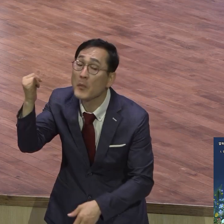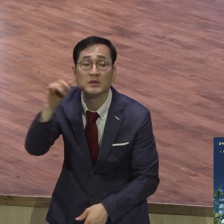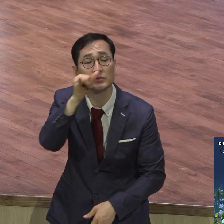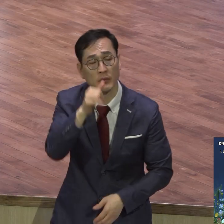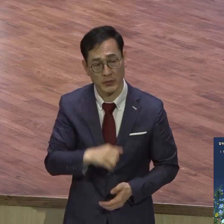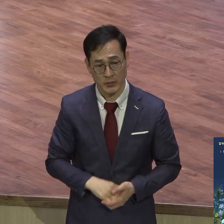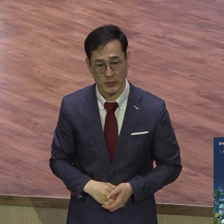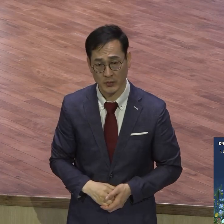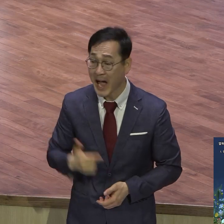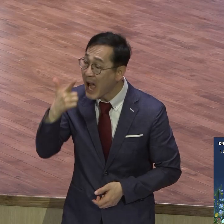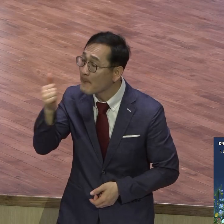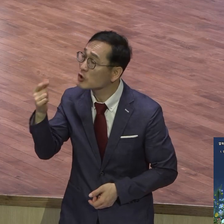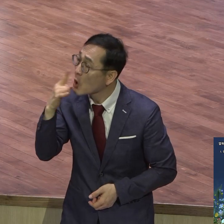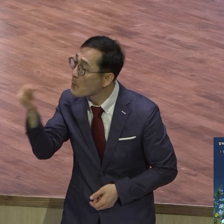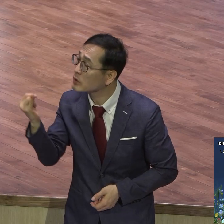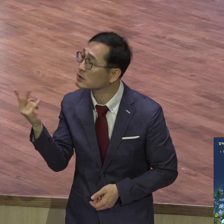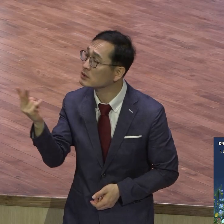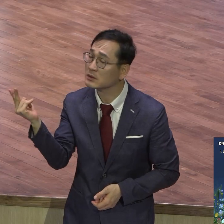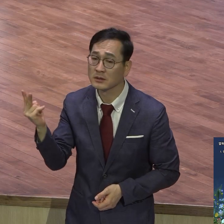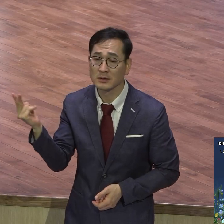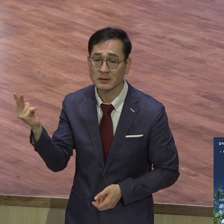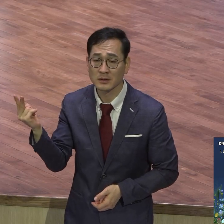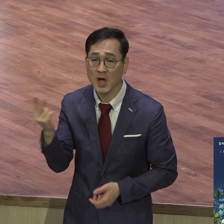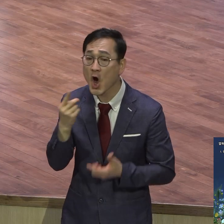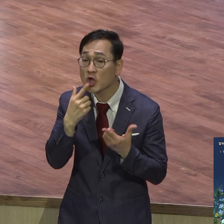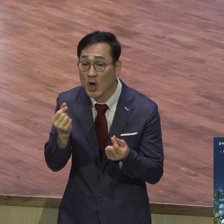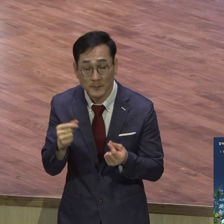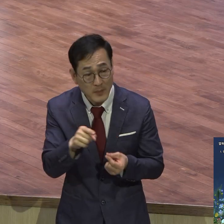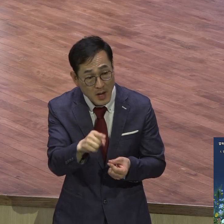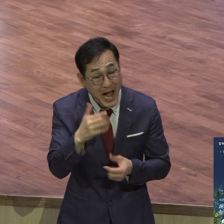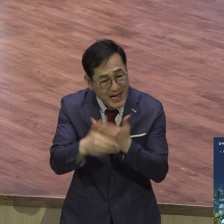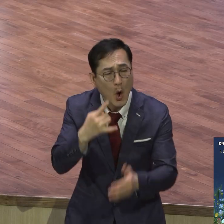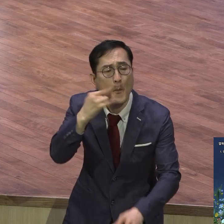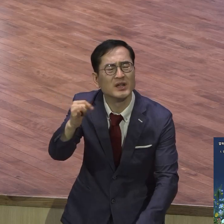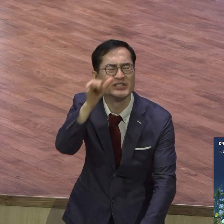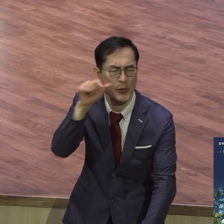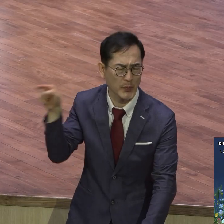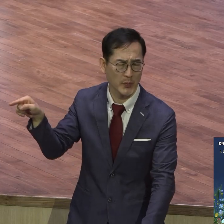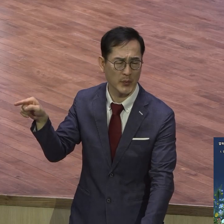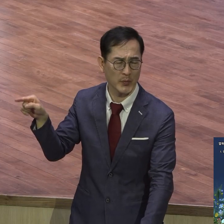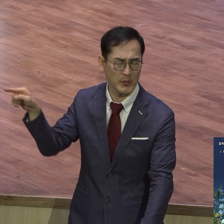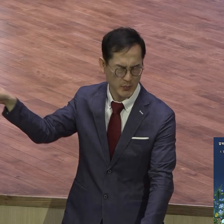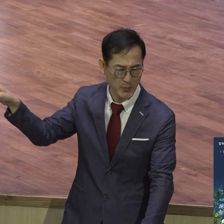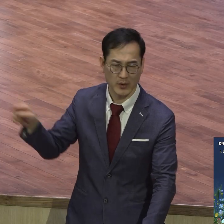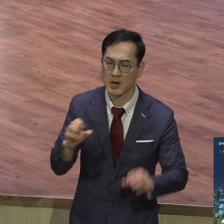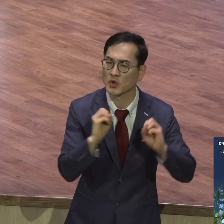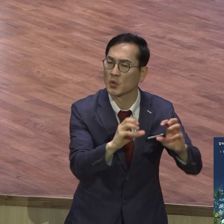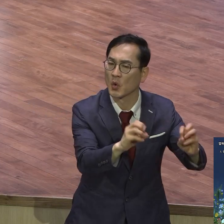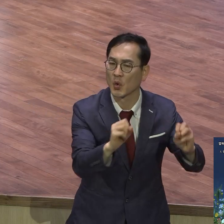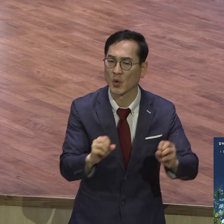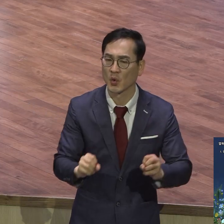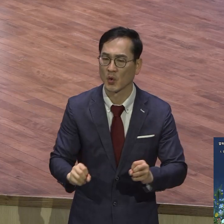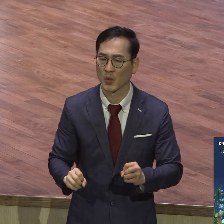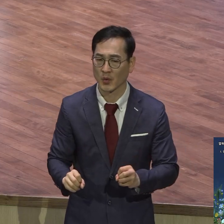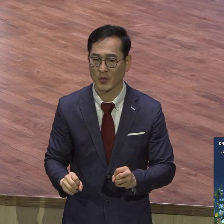어머니 계시는데 어머니 하나님 들어보셨어요? 라고 말하면서 보험증 증가합니다. 이 자기들